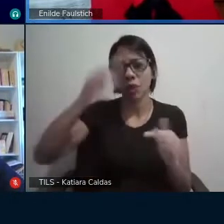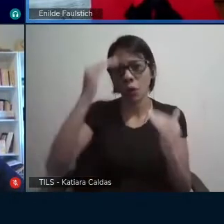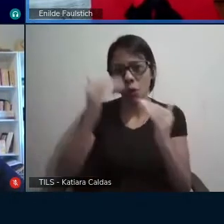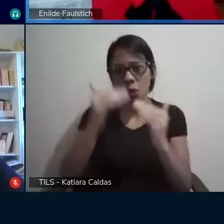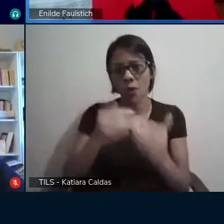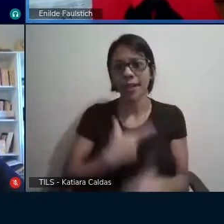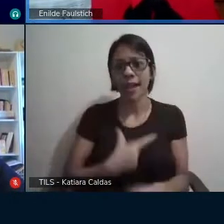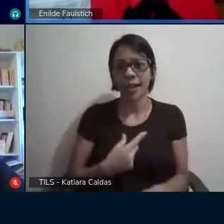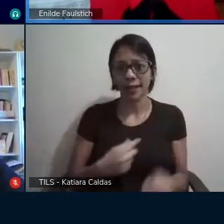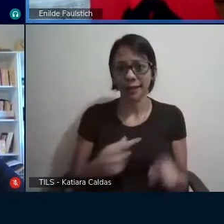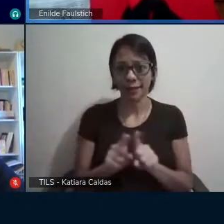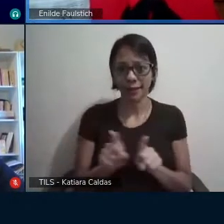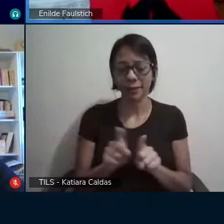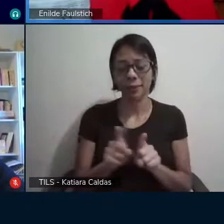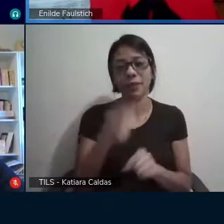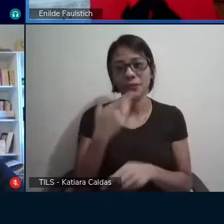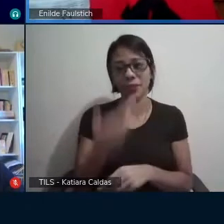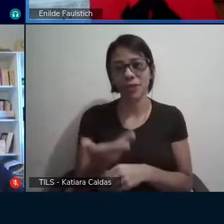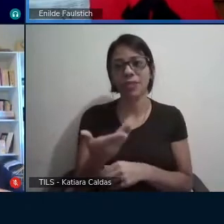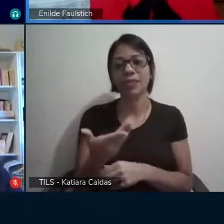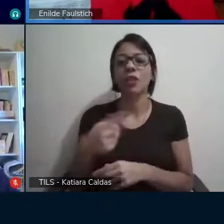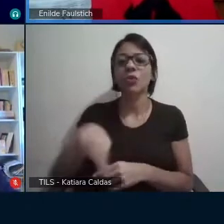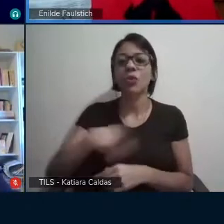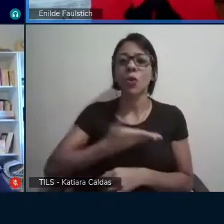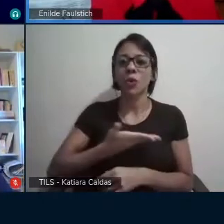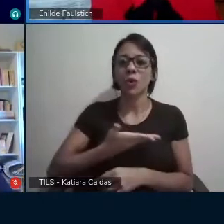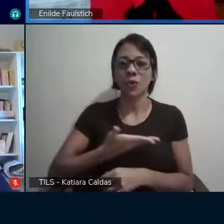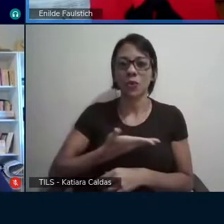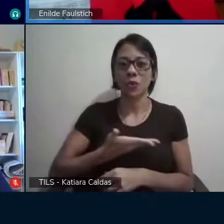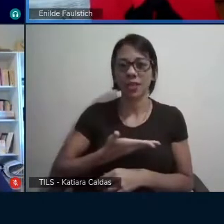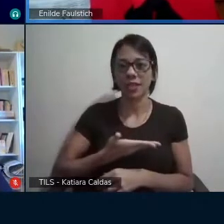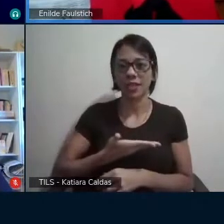que bom, as colegas